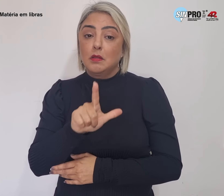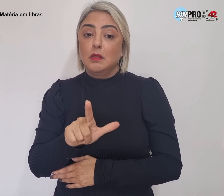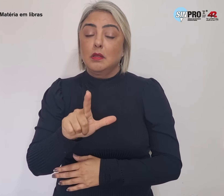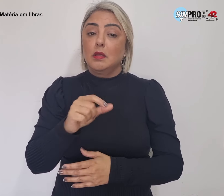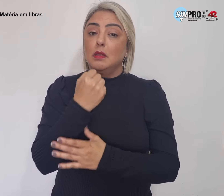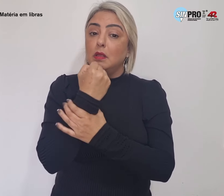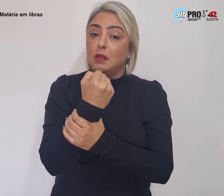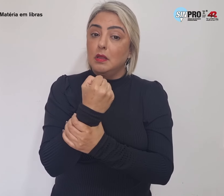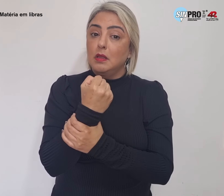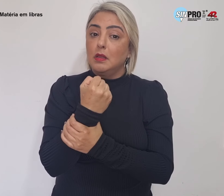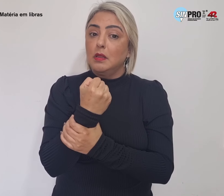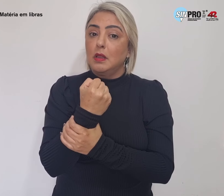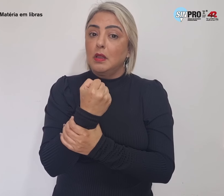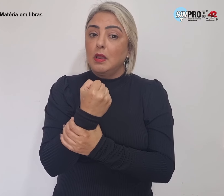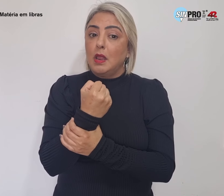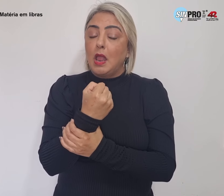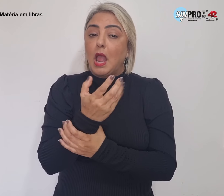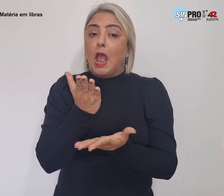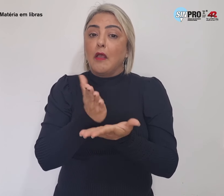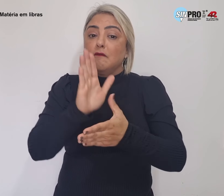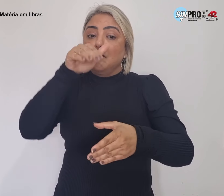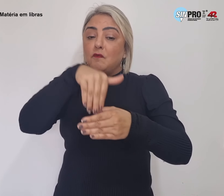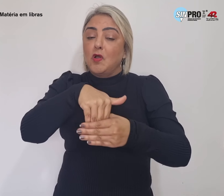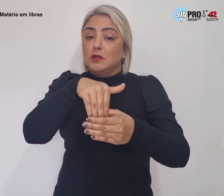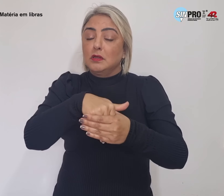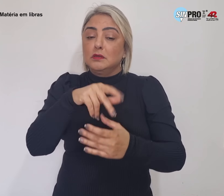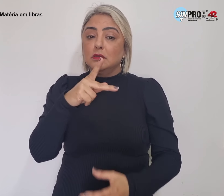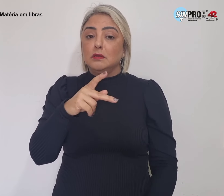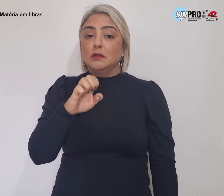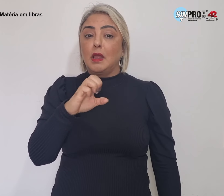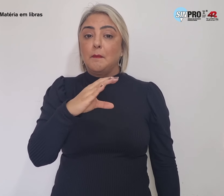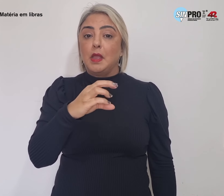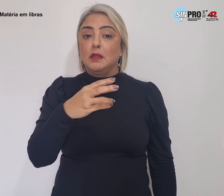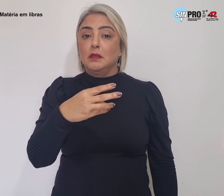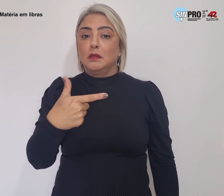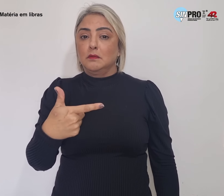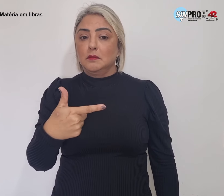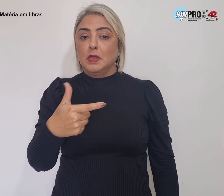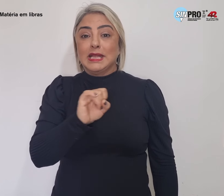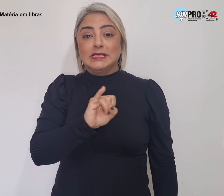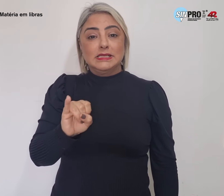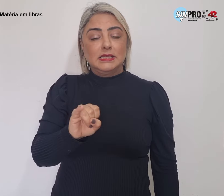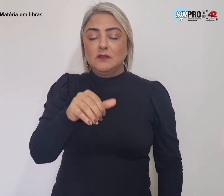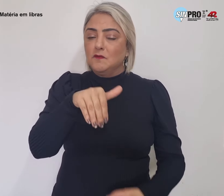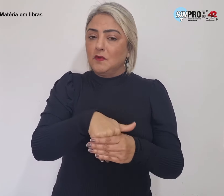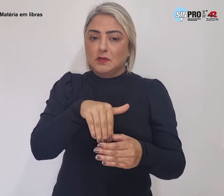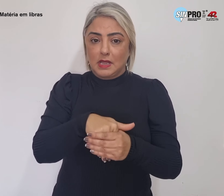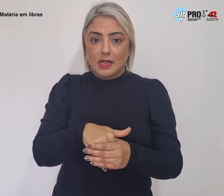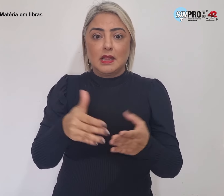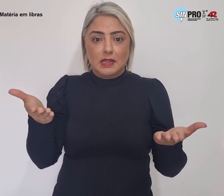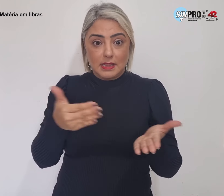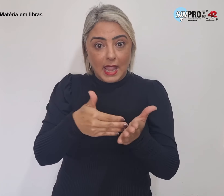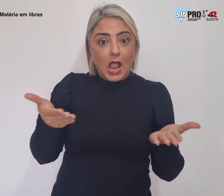inviabilização da votação da PEC 32. Se não foi votada ainda, é porque a